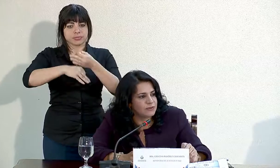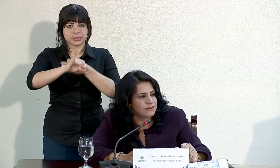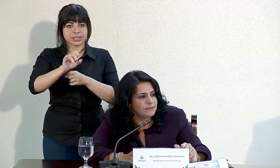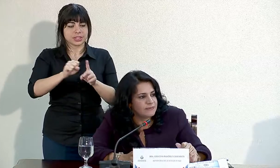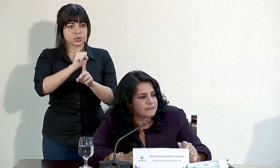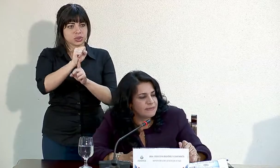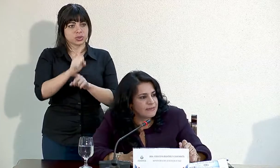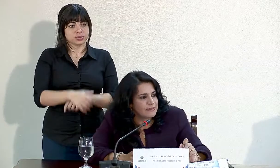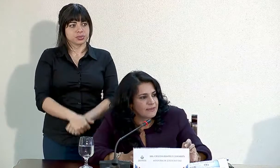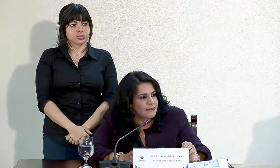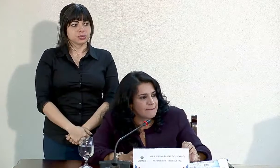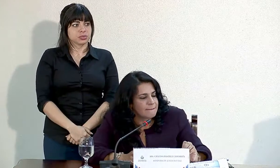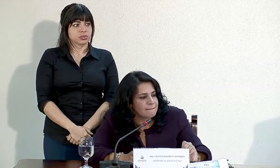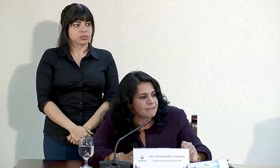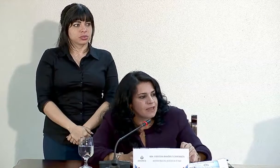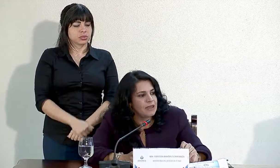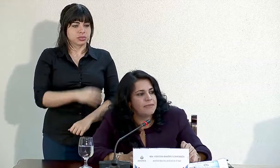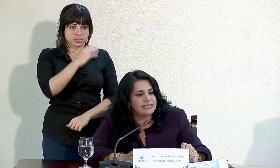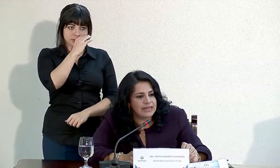situación.